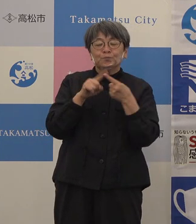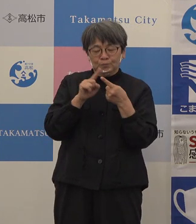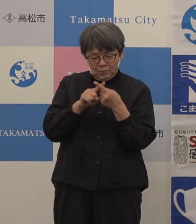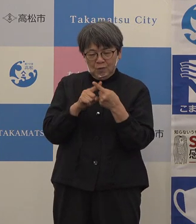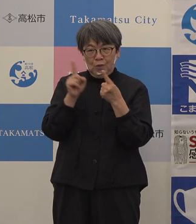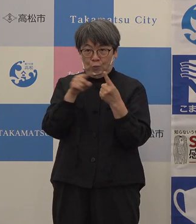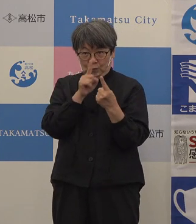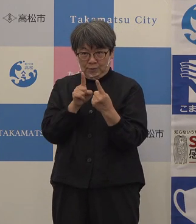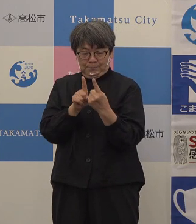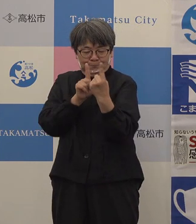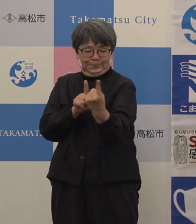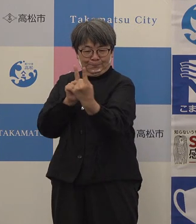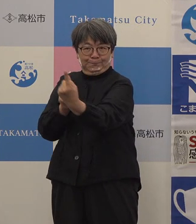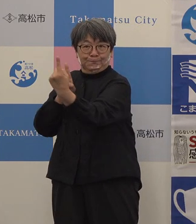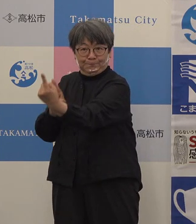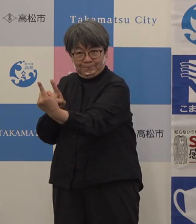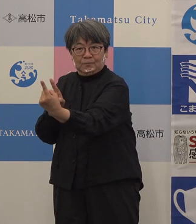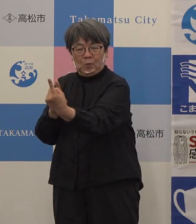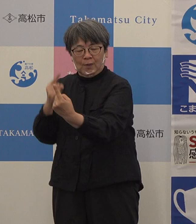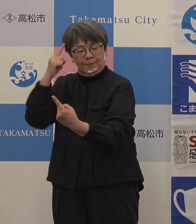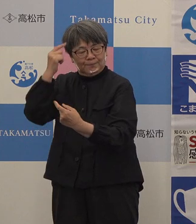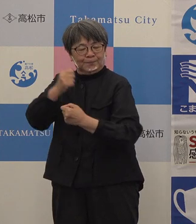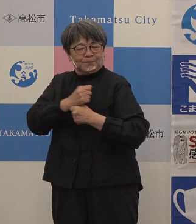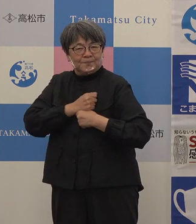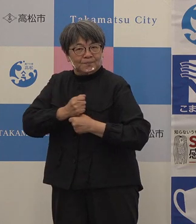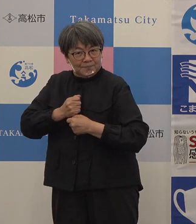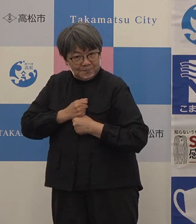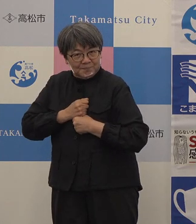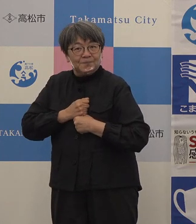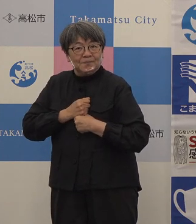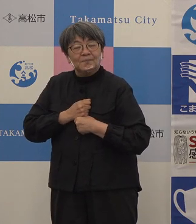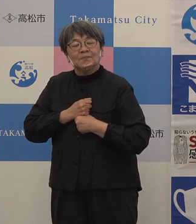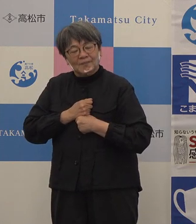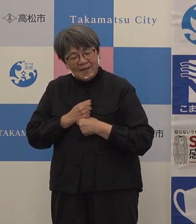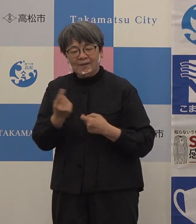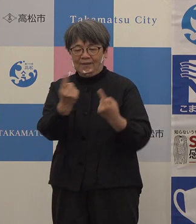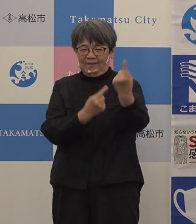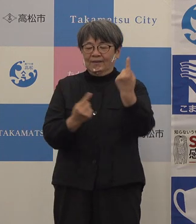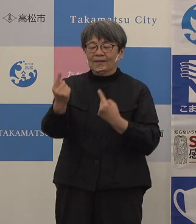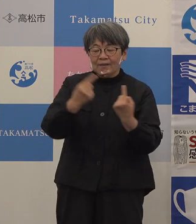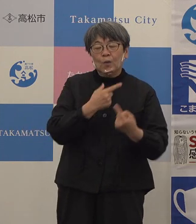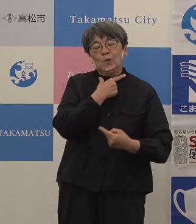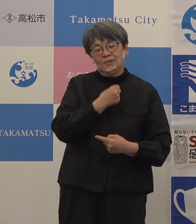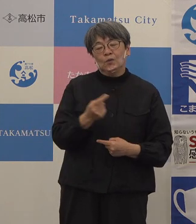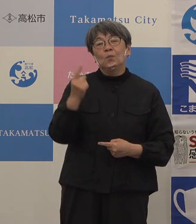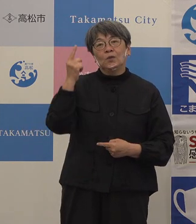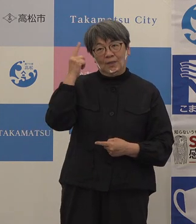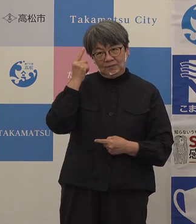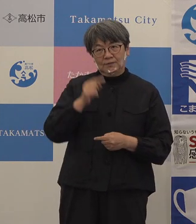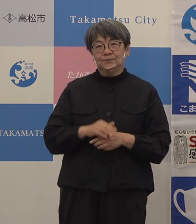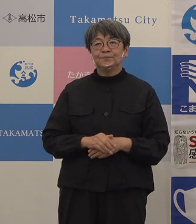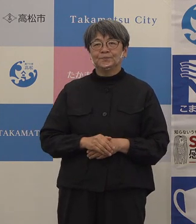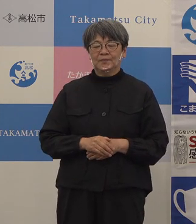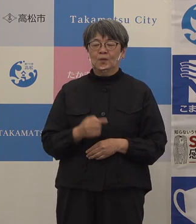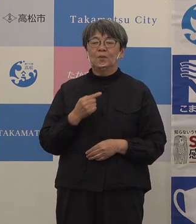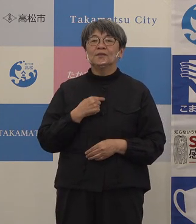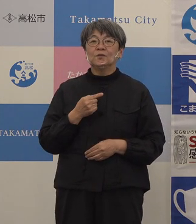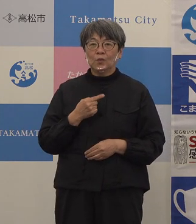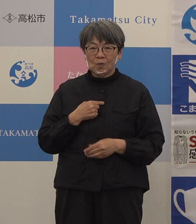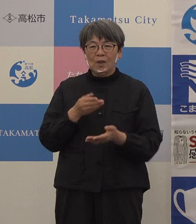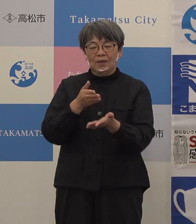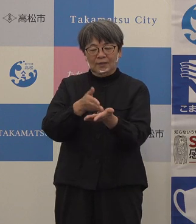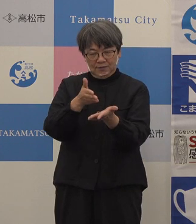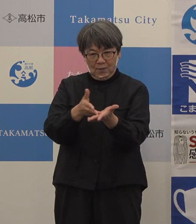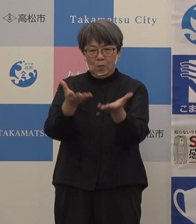人との距離の確保など、感染防止対策へのご協力をよろしくお願いいたしたいと思います。私の方から以上で